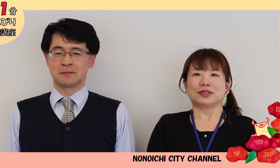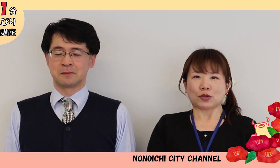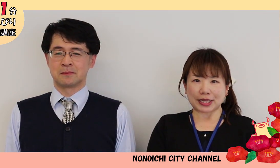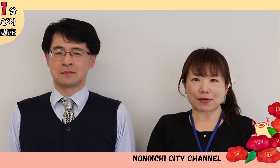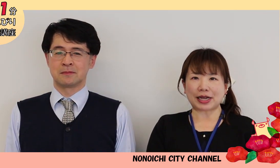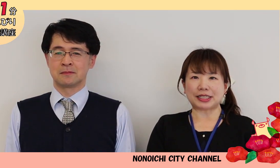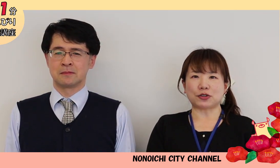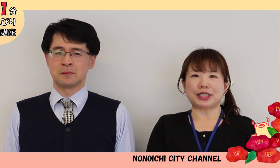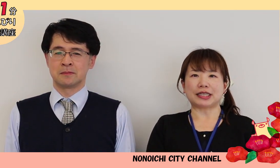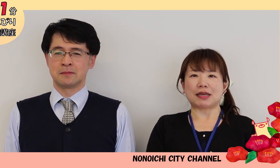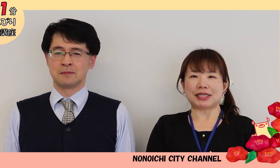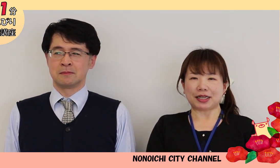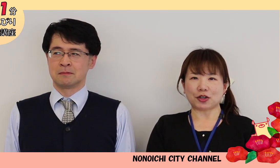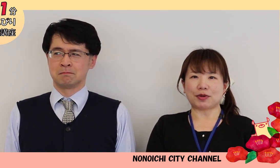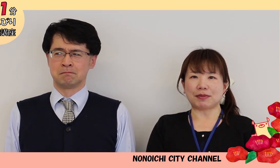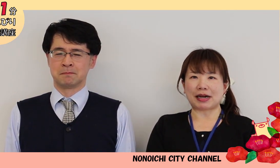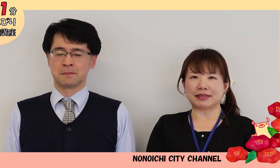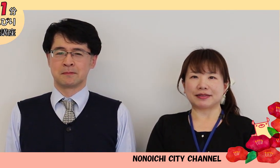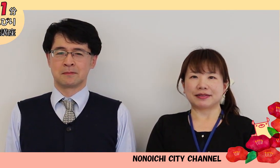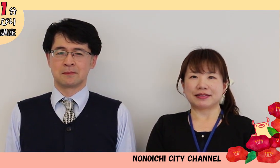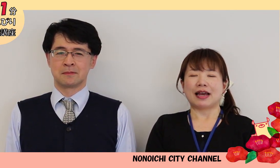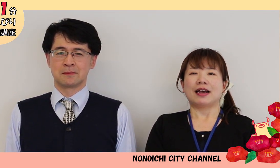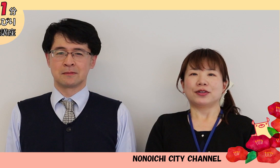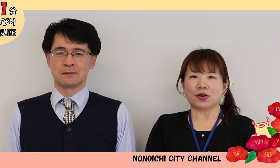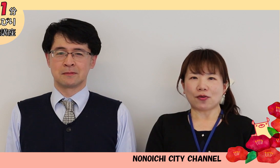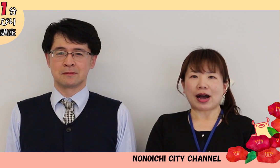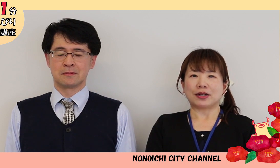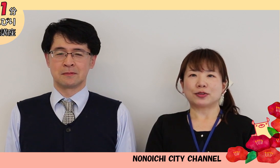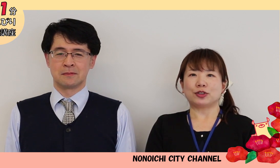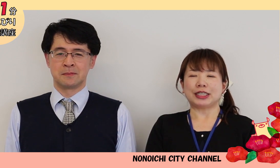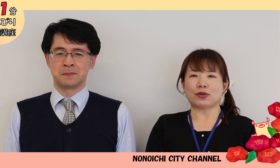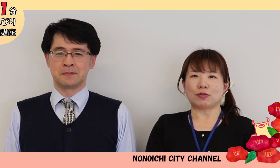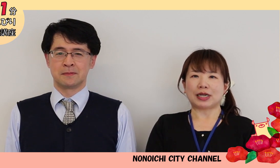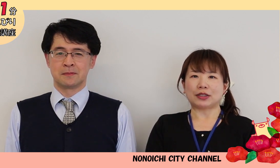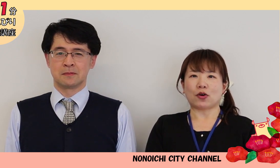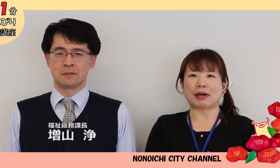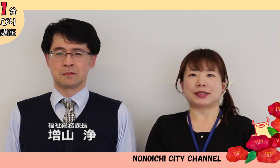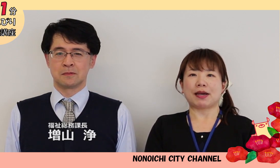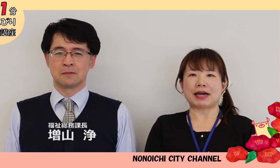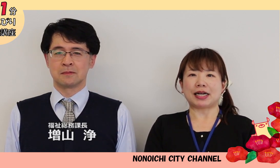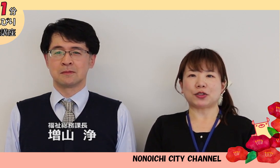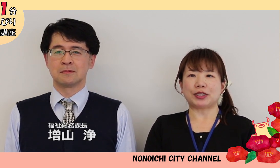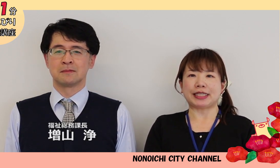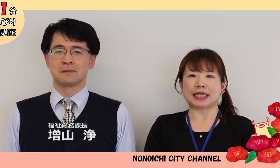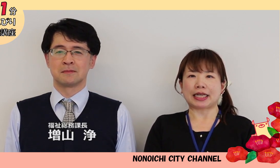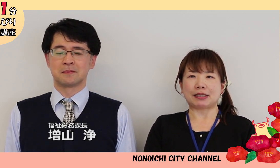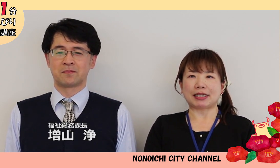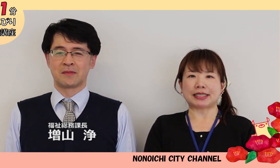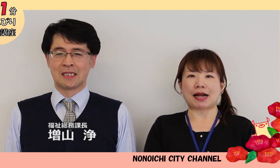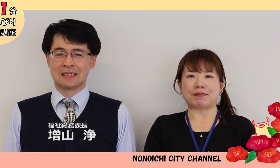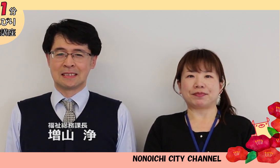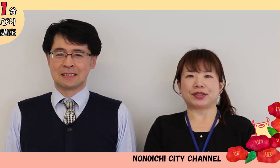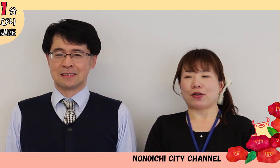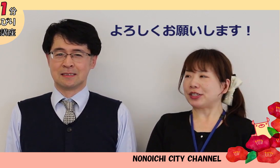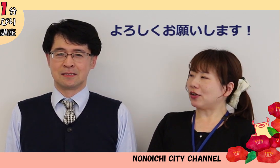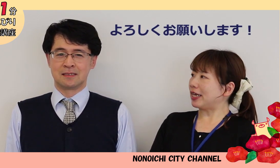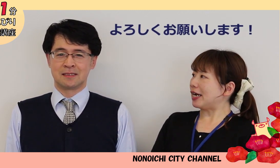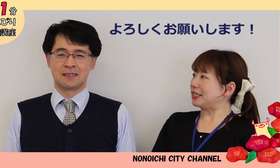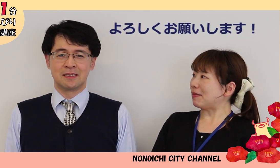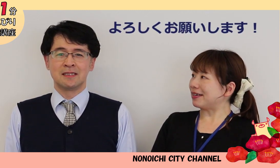それでは一緒にやってみたいと思います。今日は福祉総務課の増山課長に来ていただきました。よろしくお願いします。